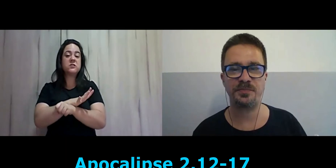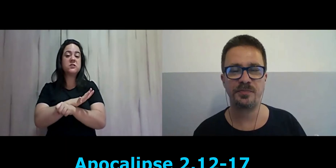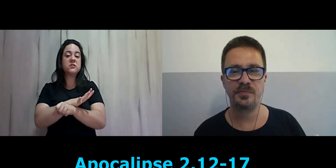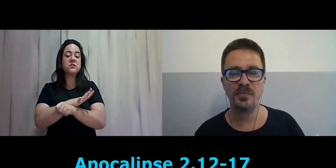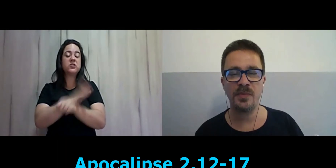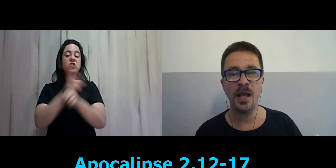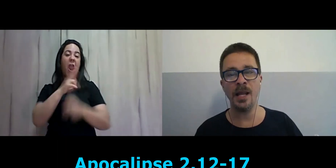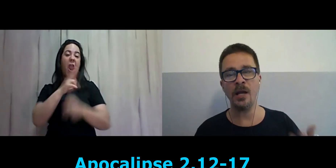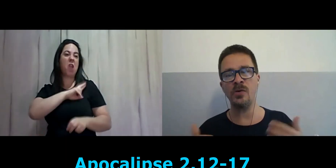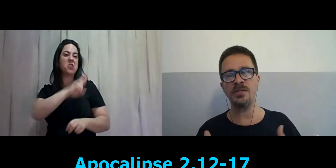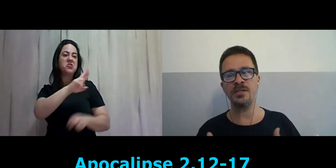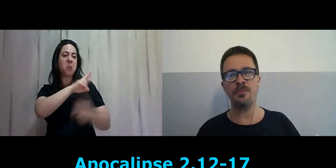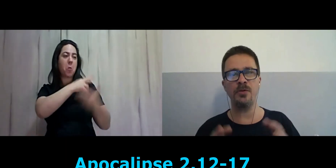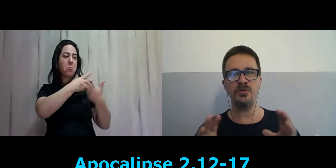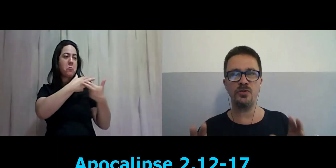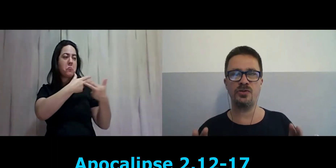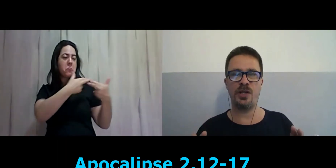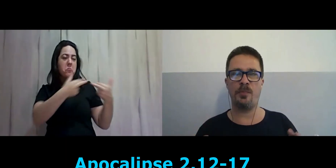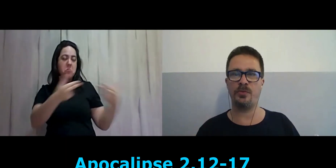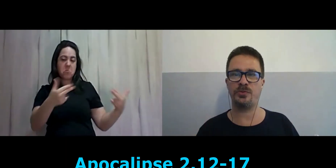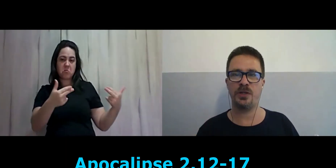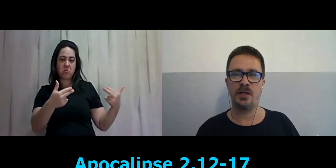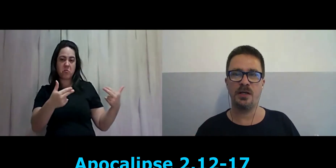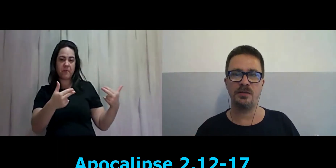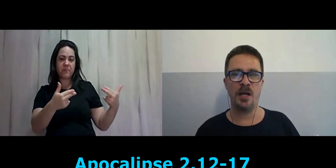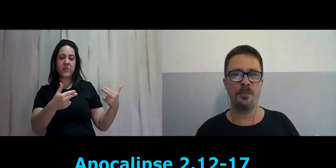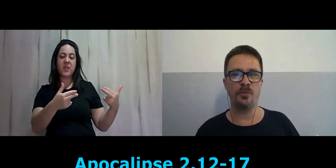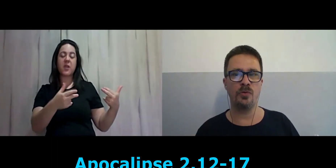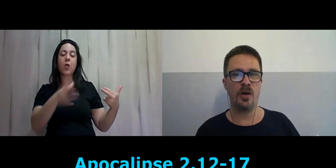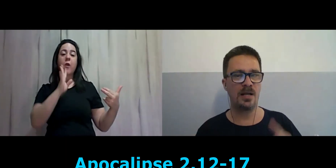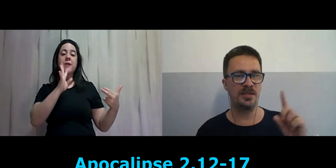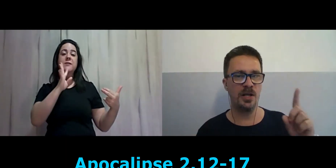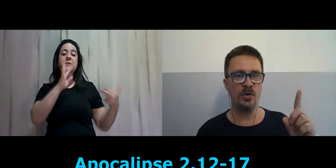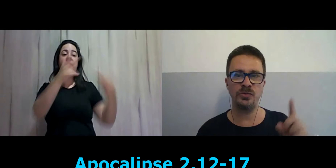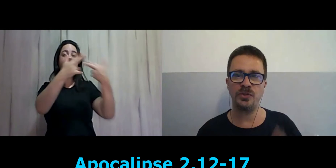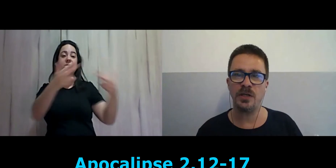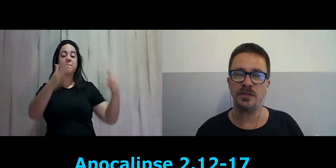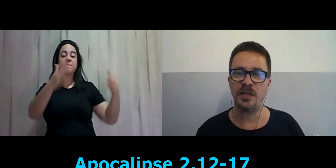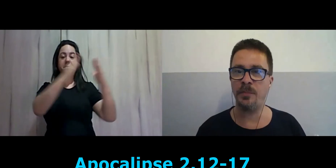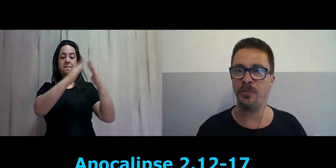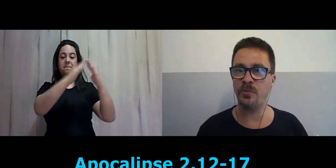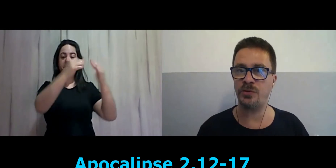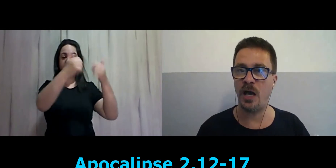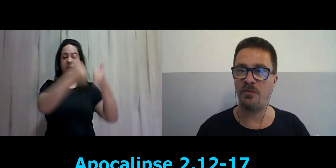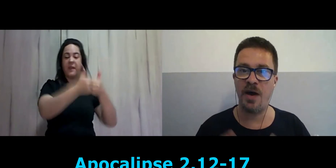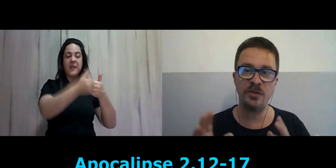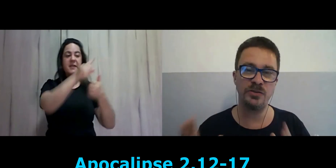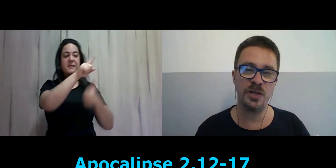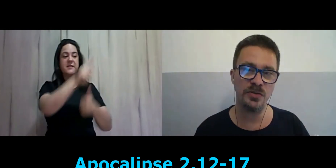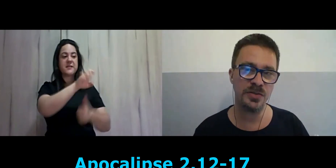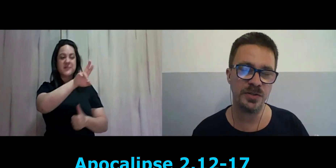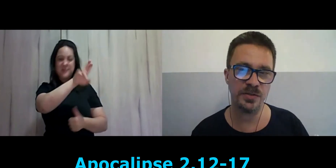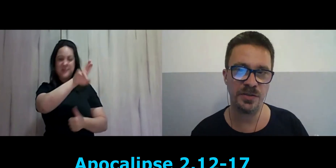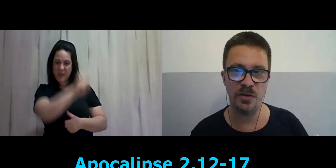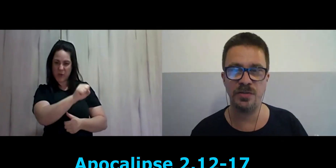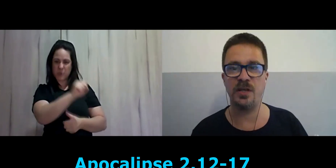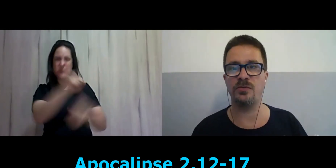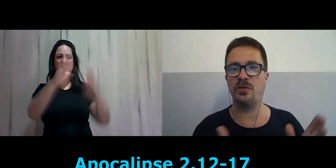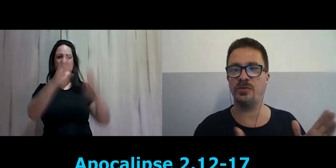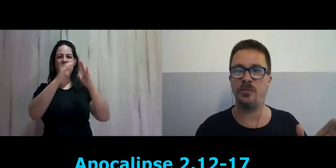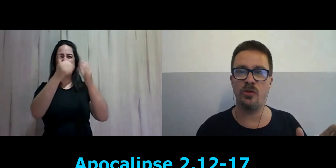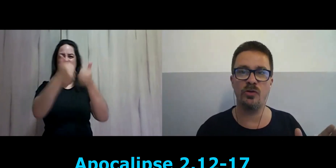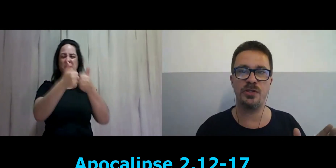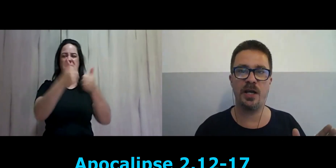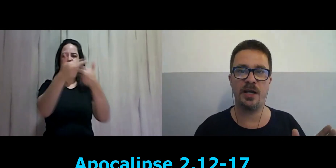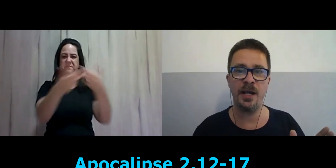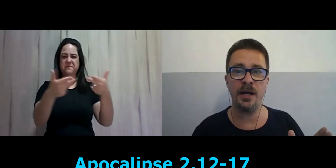religiosidade. Ela é conhecida pelos seus templos. Templo a Zeus, templos a vários deuses, Zeus é o